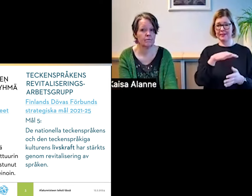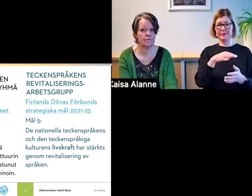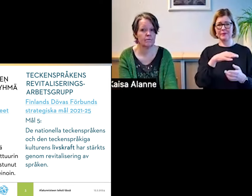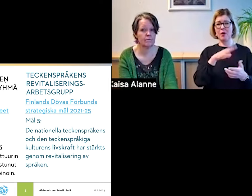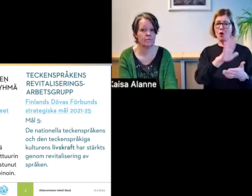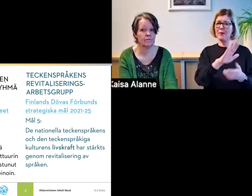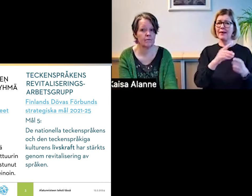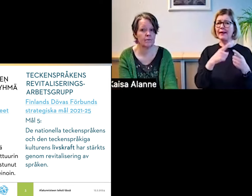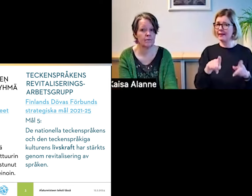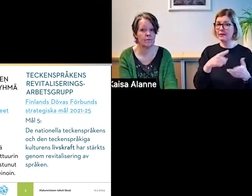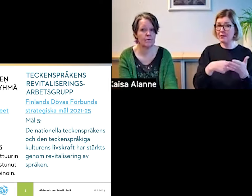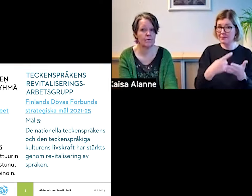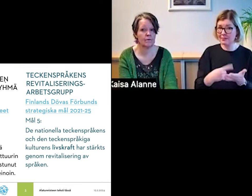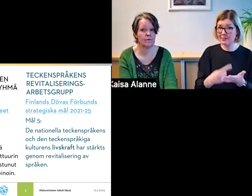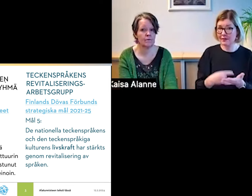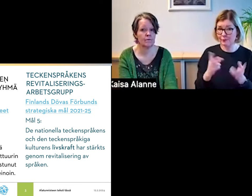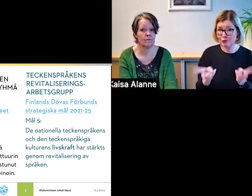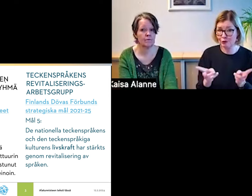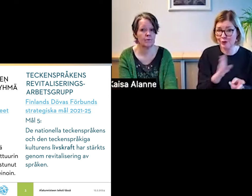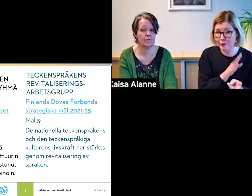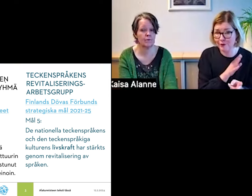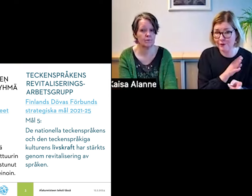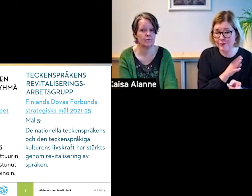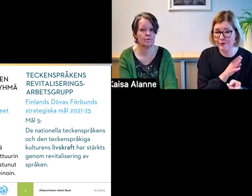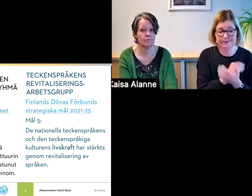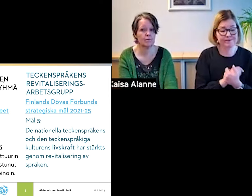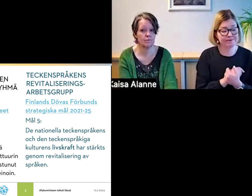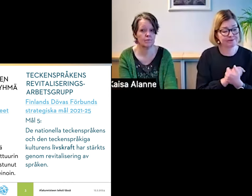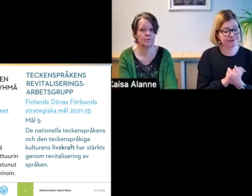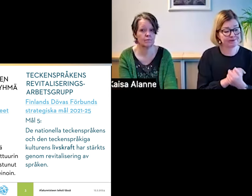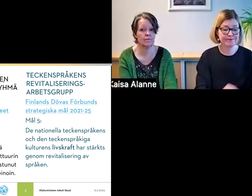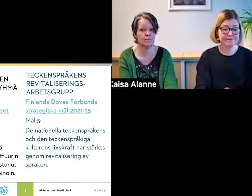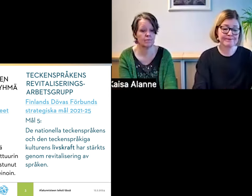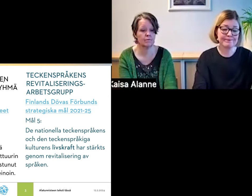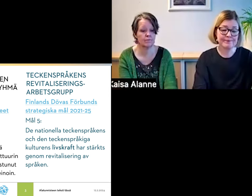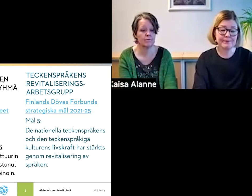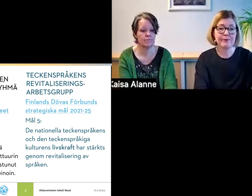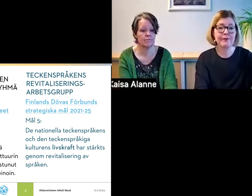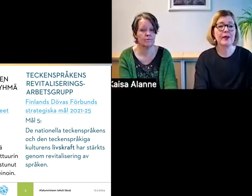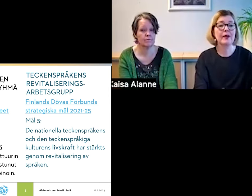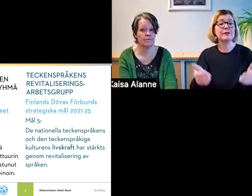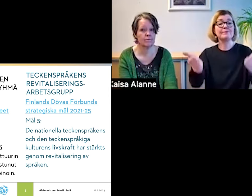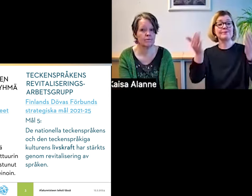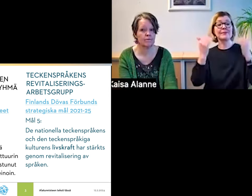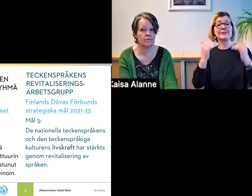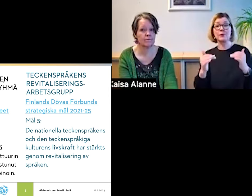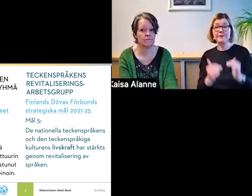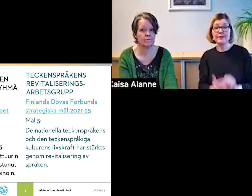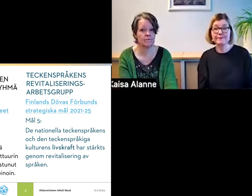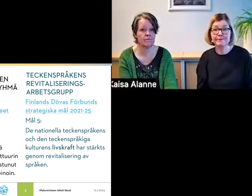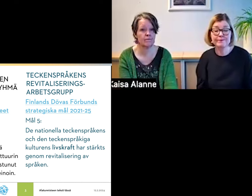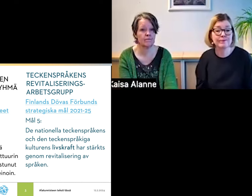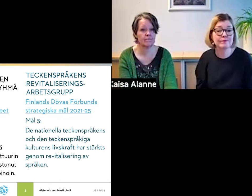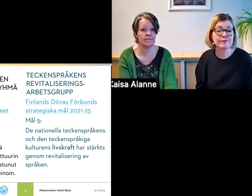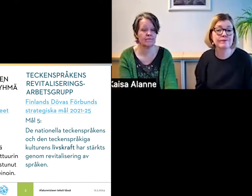suomen ruotsalaisen viittomakielen elvytystyötä. Ja suomalaisella viittomakielen puolella taas on tiettyjä omanlaisiaan